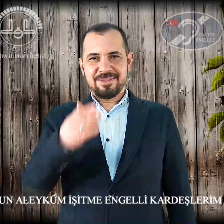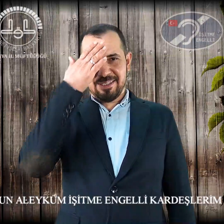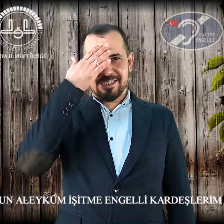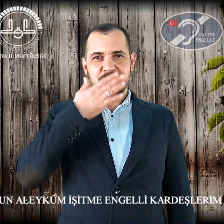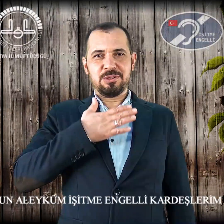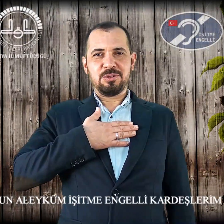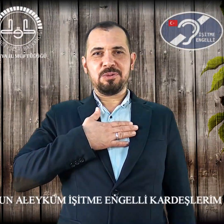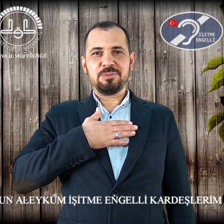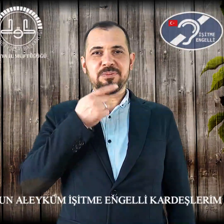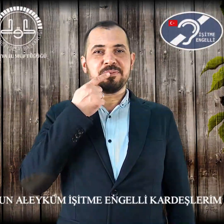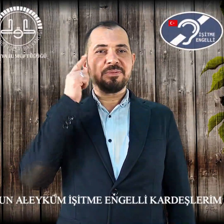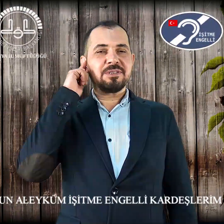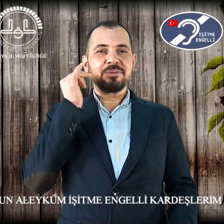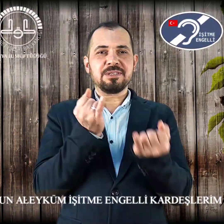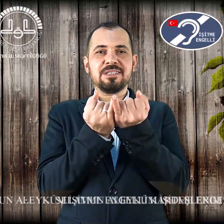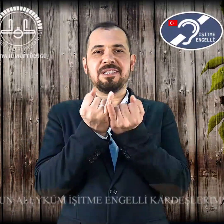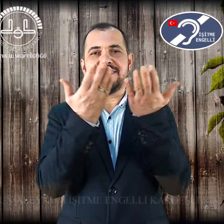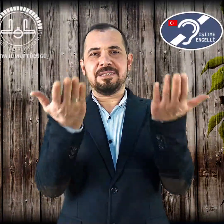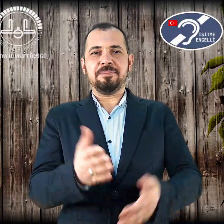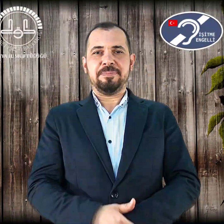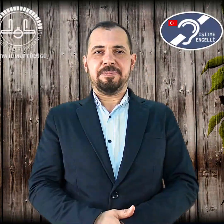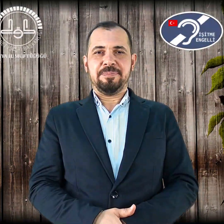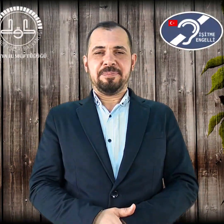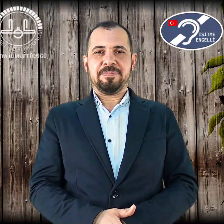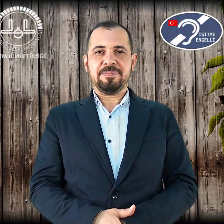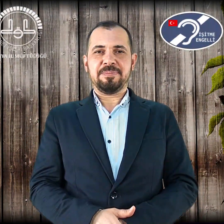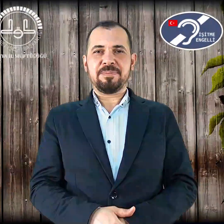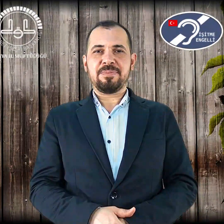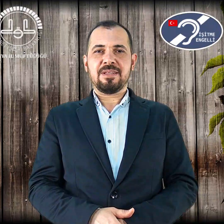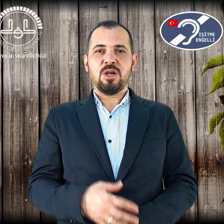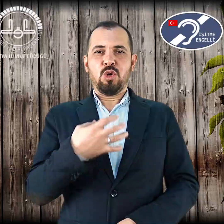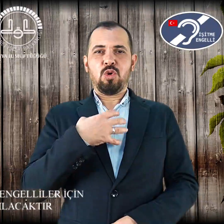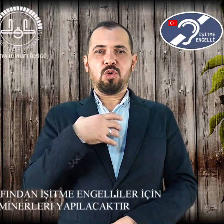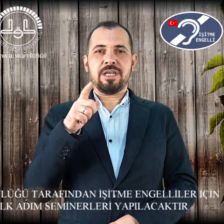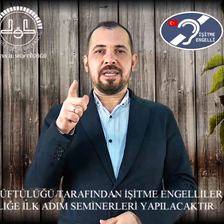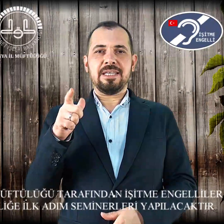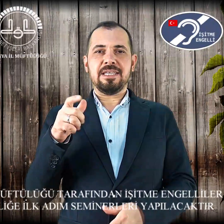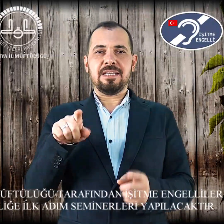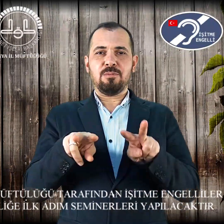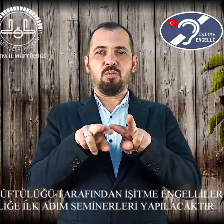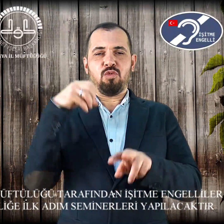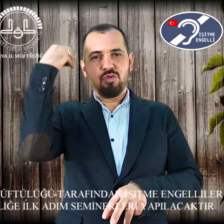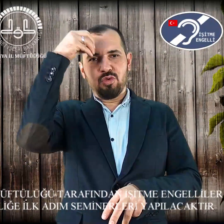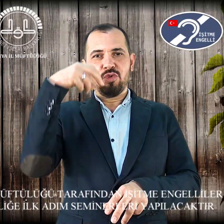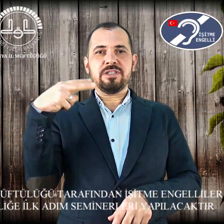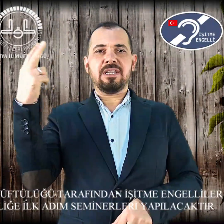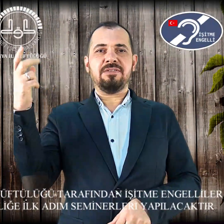Selamünaleyküm işitme engelli kardeşlerim. Konya İl Müftülüğü tarafından işitme engelliler